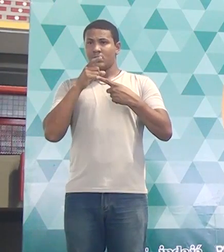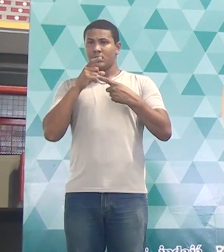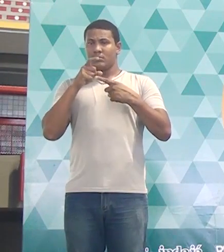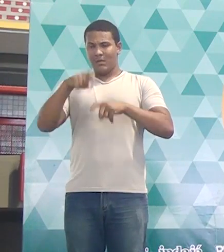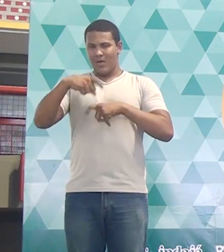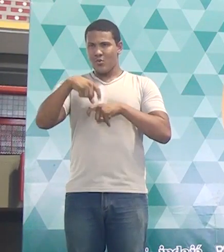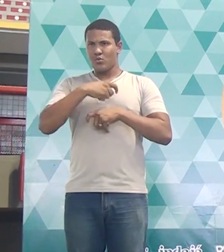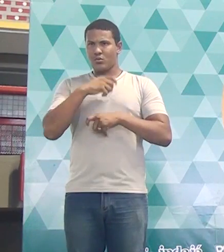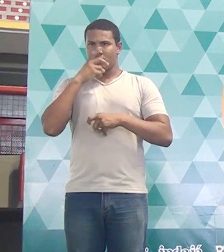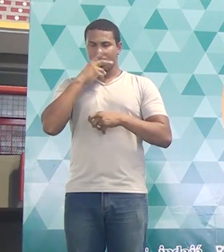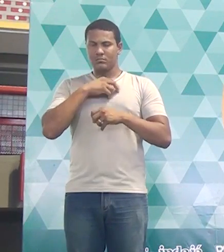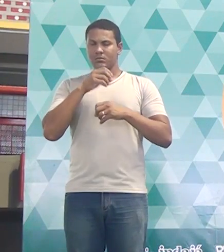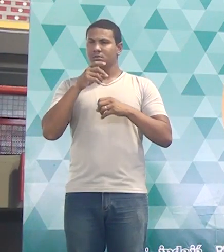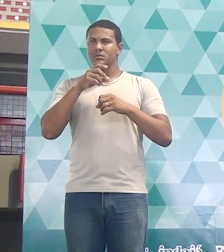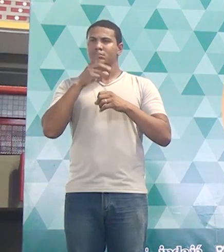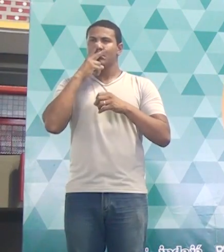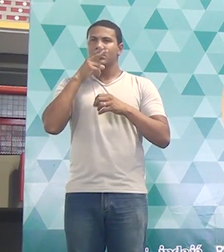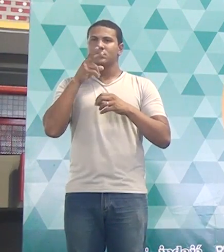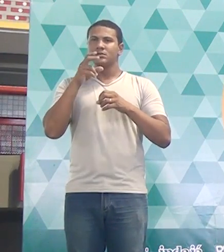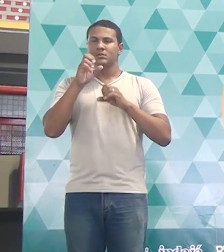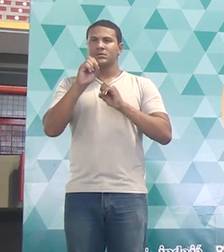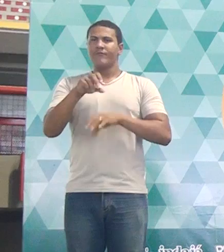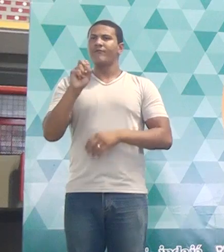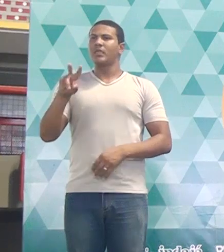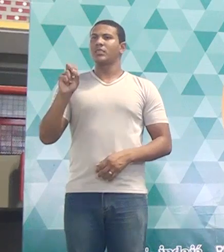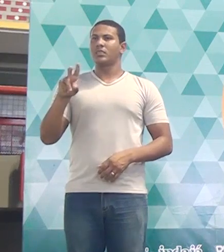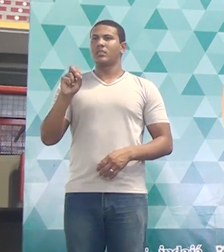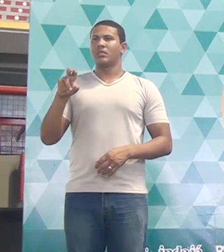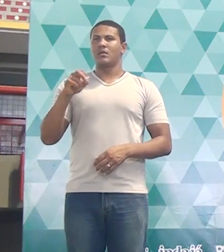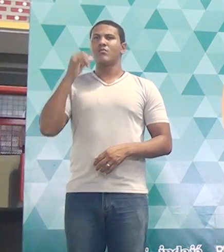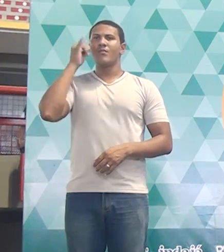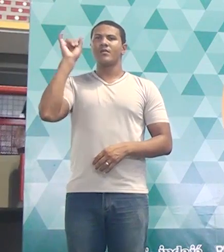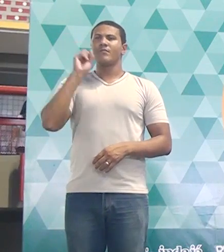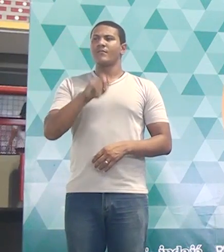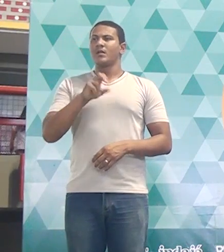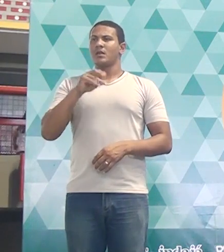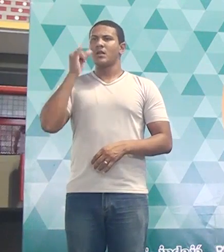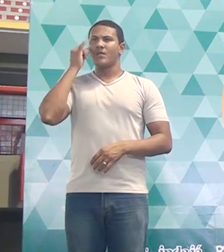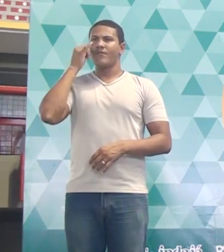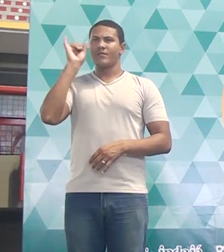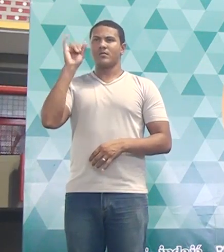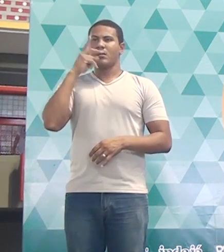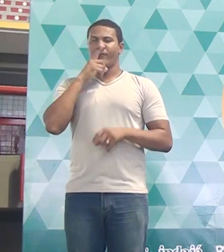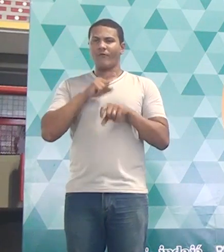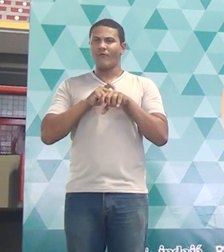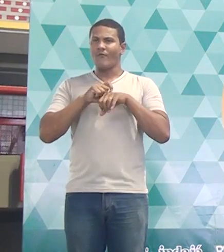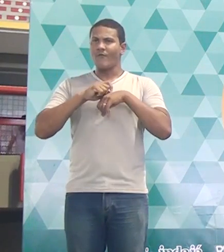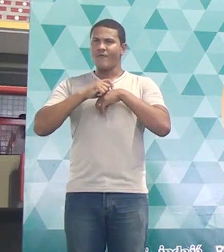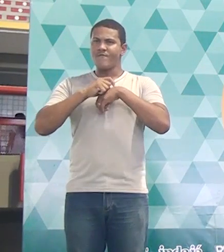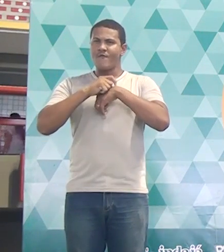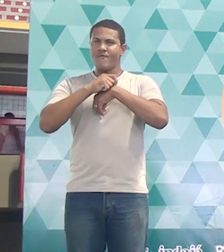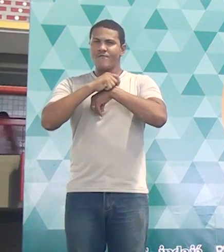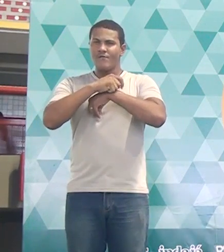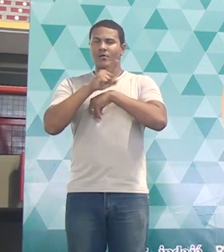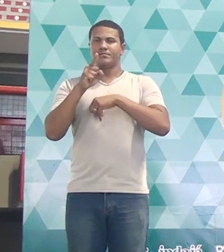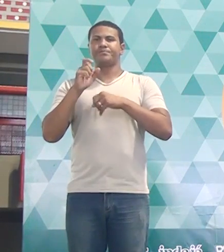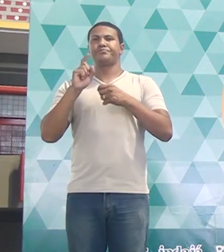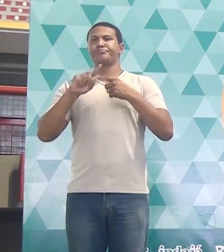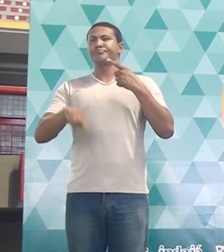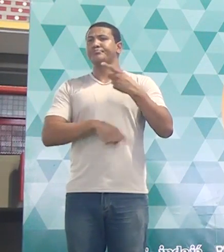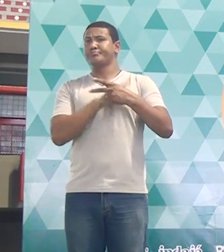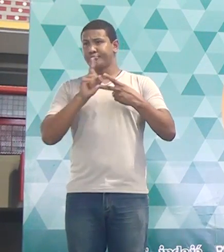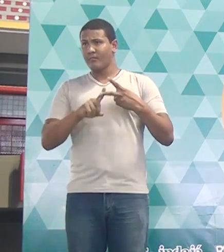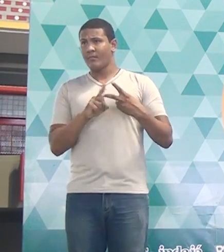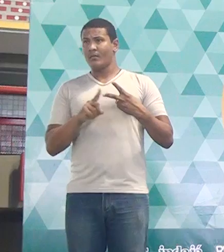ajuda a matar algumas pragas do cafezal, por exemplo. E o ácido bórico, ele também é utilizado para